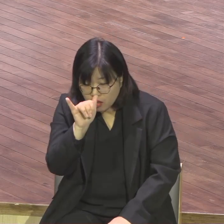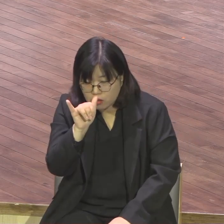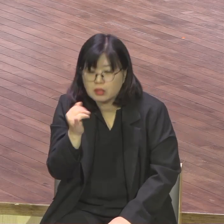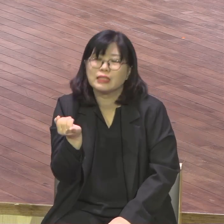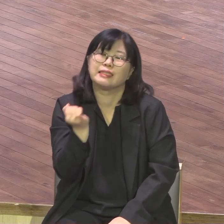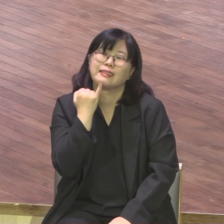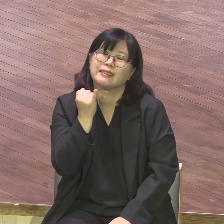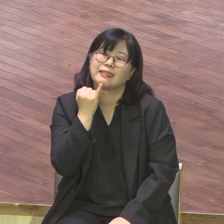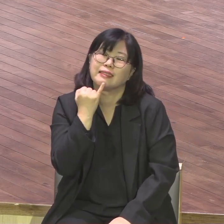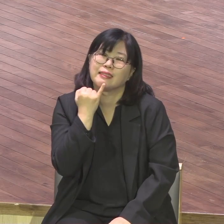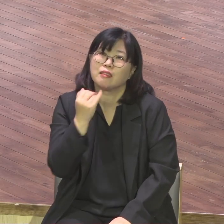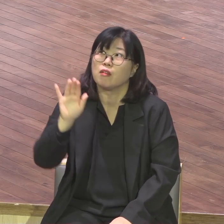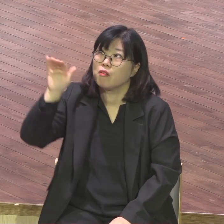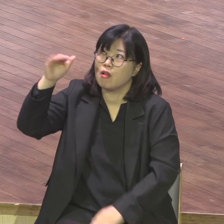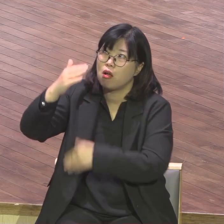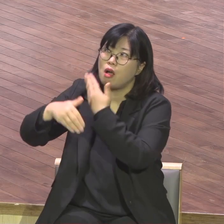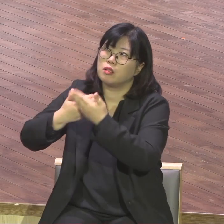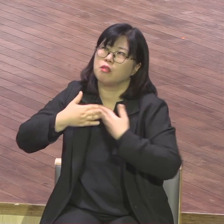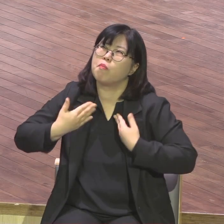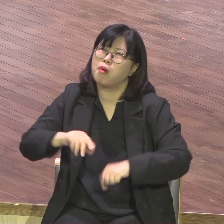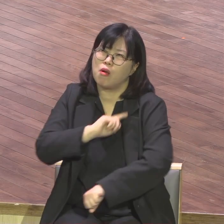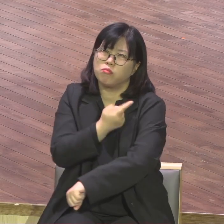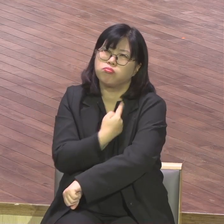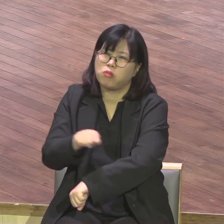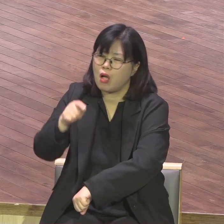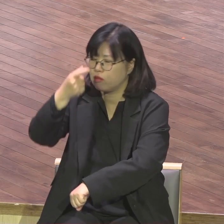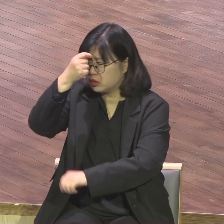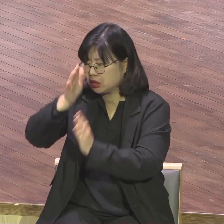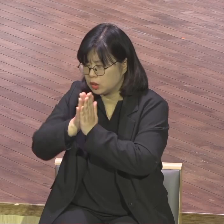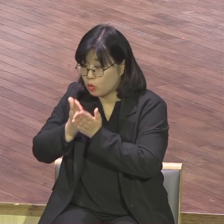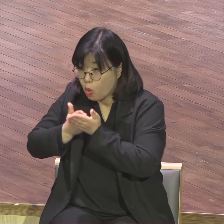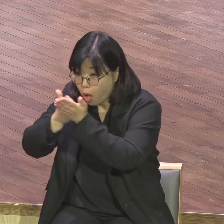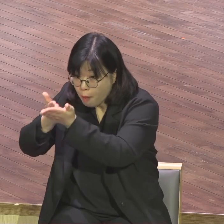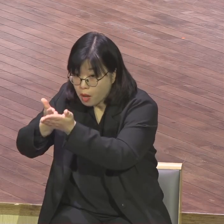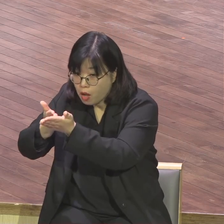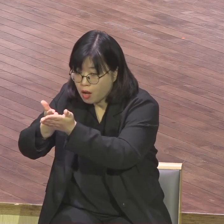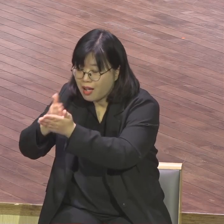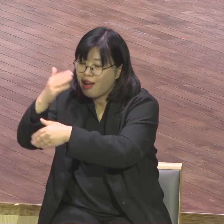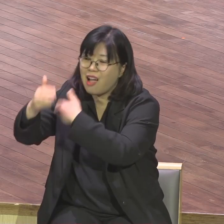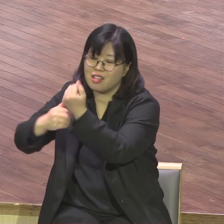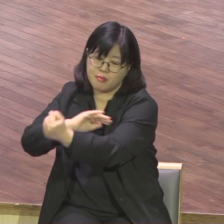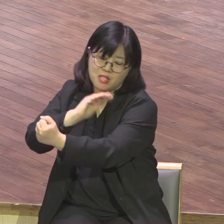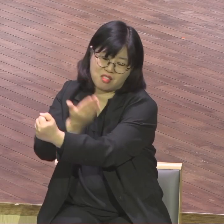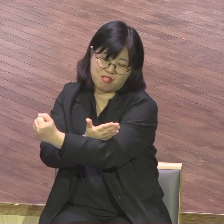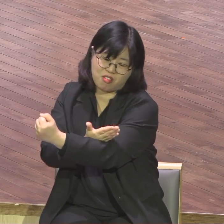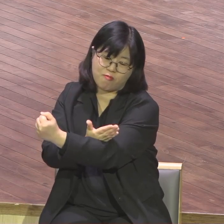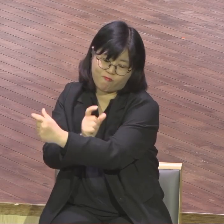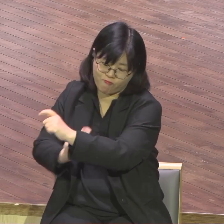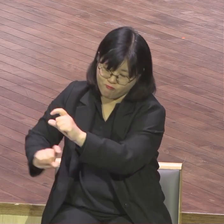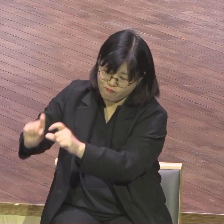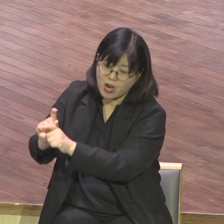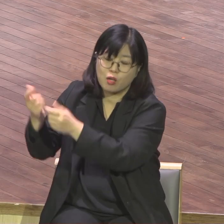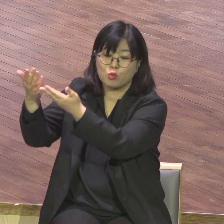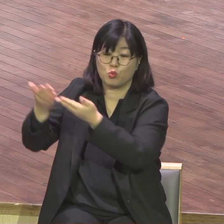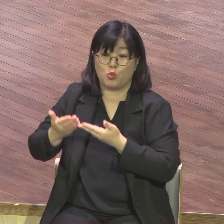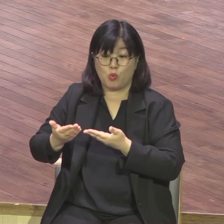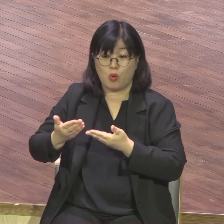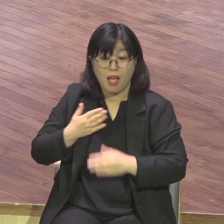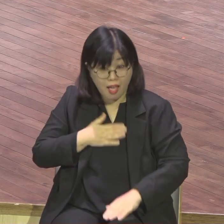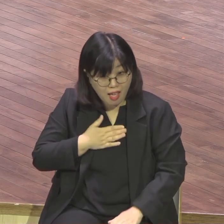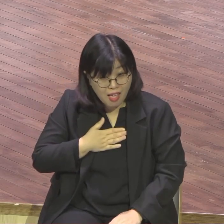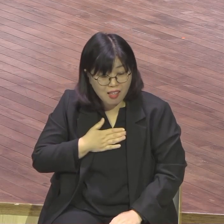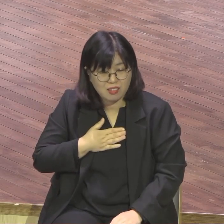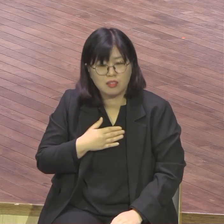기도하시 바랍니다. 지혜가 부족하냐? 기도해라. 내가 지혜 줄게. 그랬잖아요. 응?